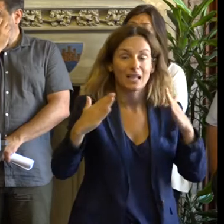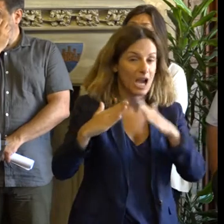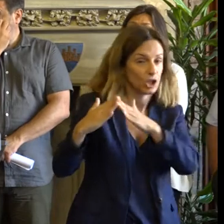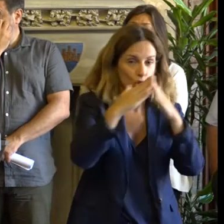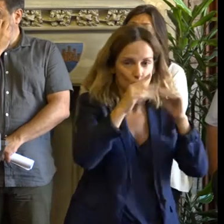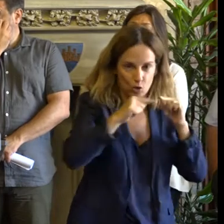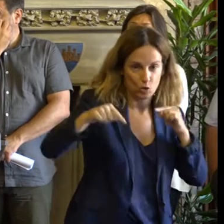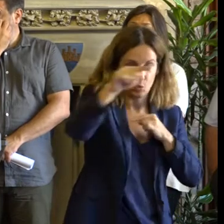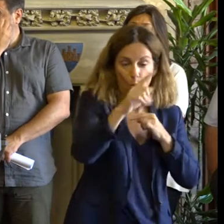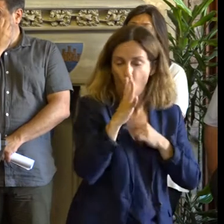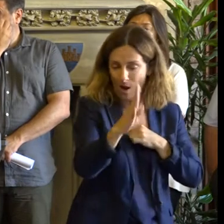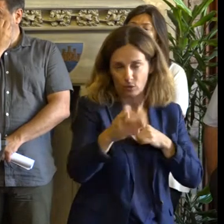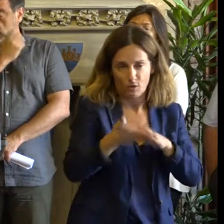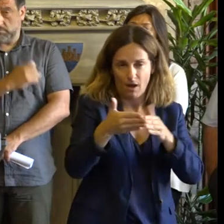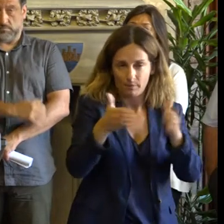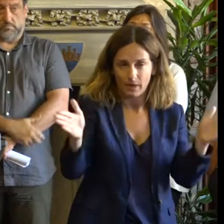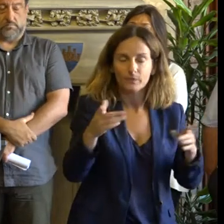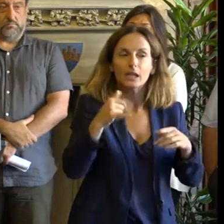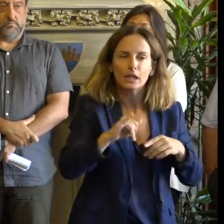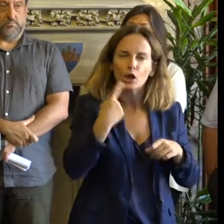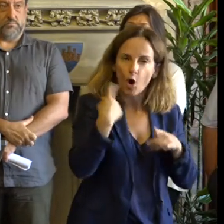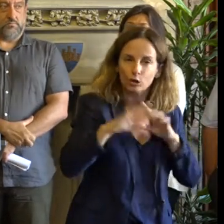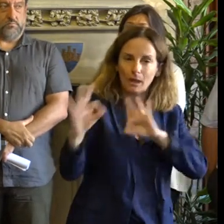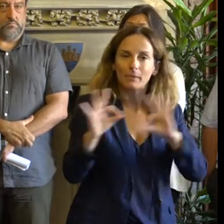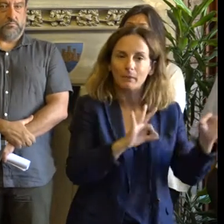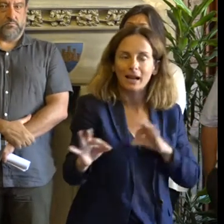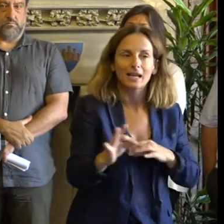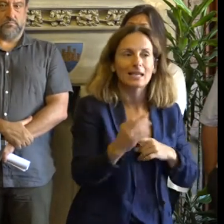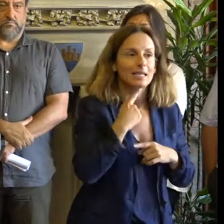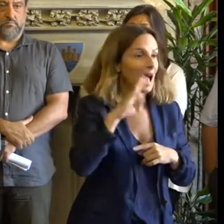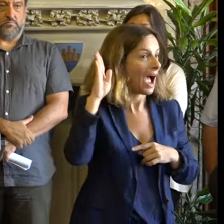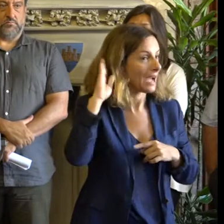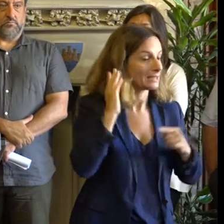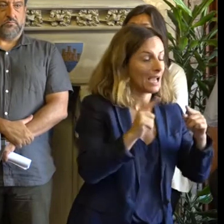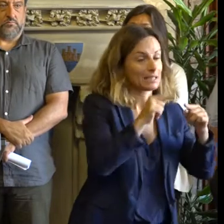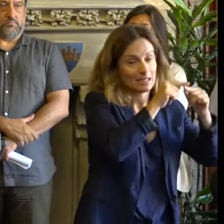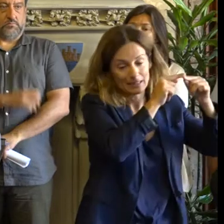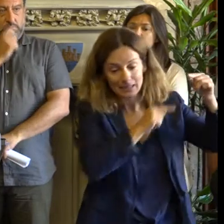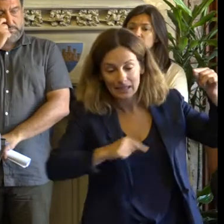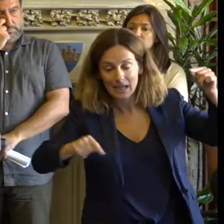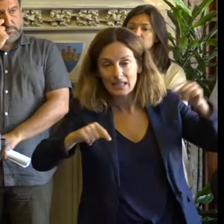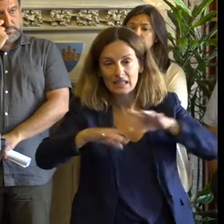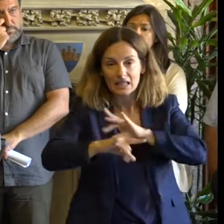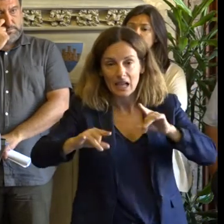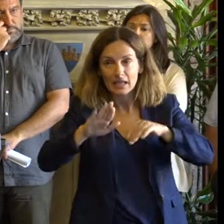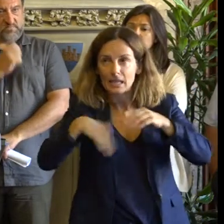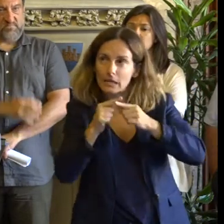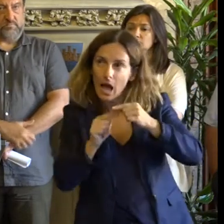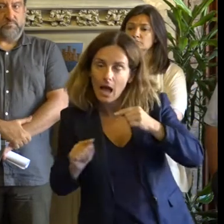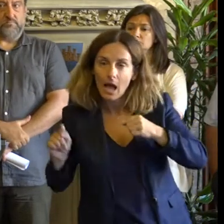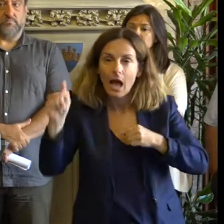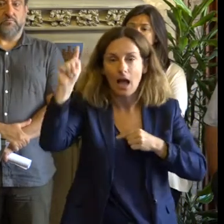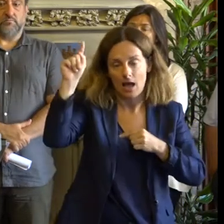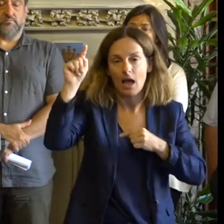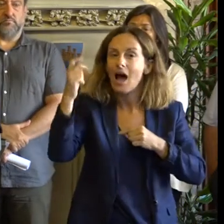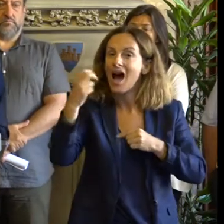i també una altra que unirà Andratx, en Ses Salines i fins a Artà, aquesta ruta circular que abordava abans, no? Respecte a lo que